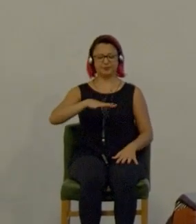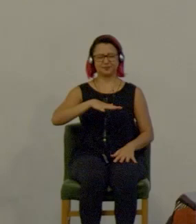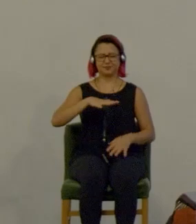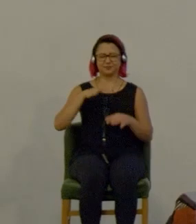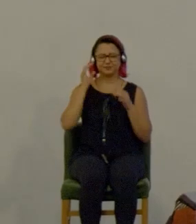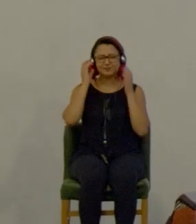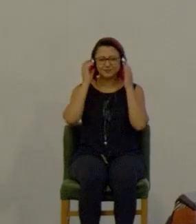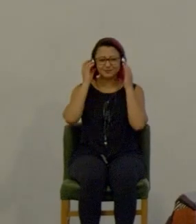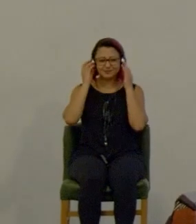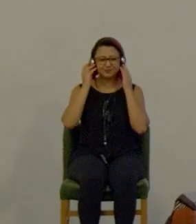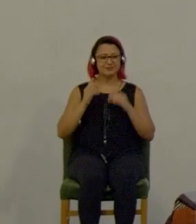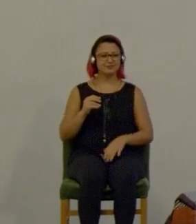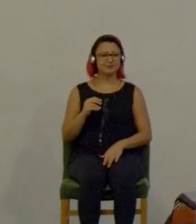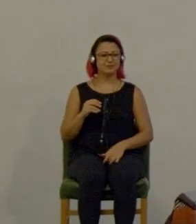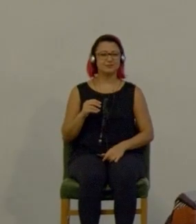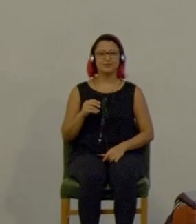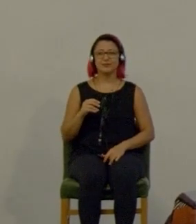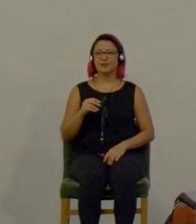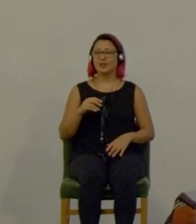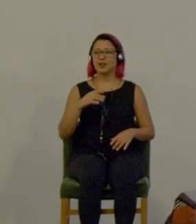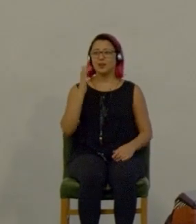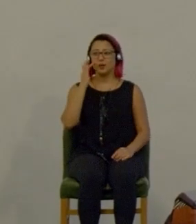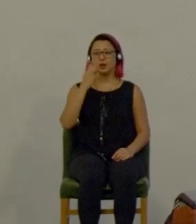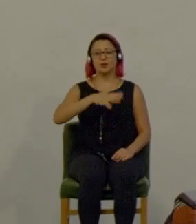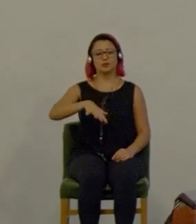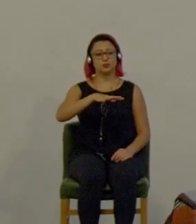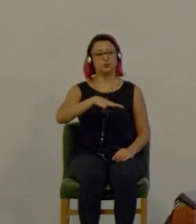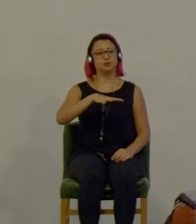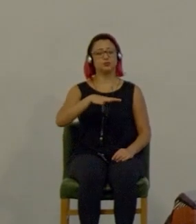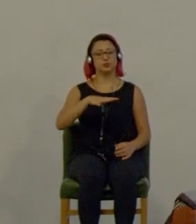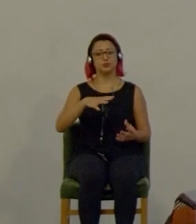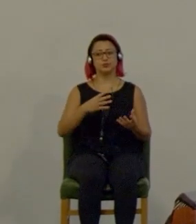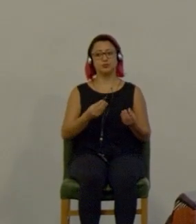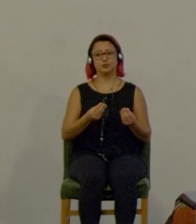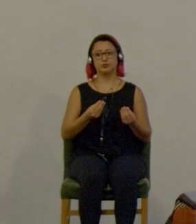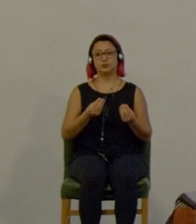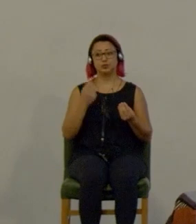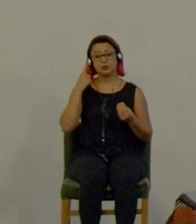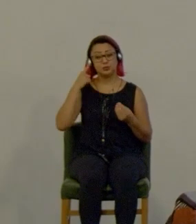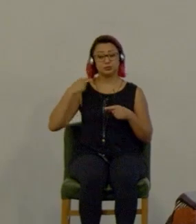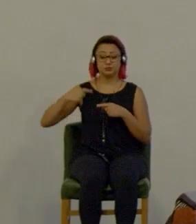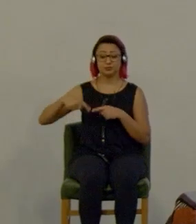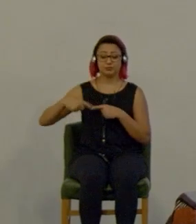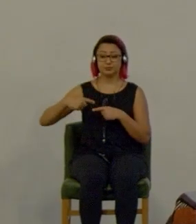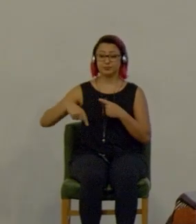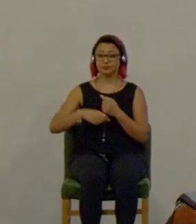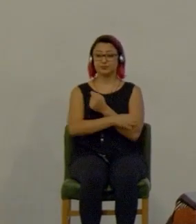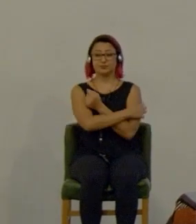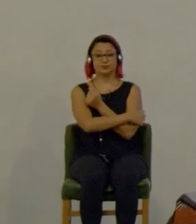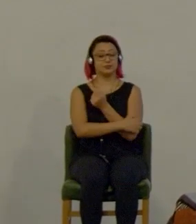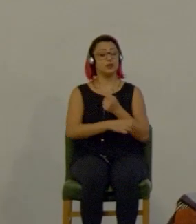eu acho que aconteceram algumas coisas que me fizeram mudar um pouco a minha maneira de pensar. E elas têm a ver